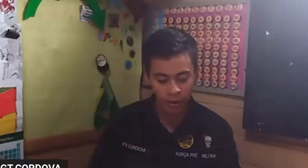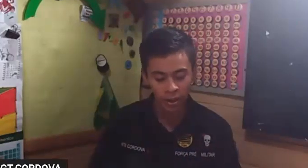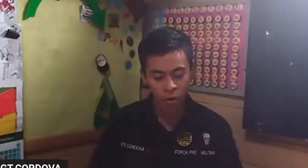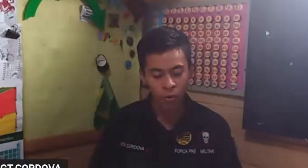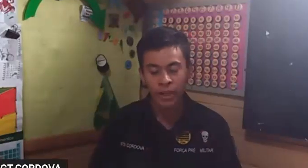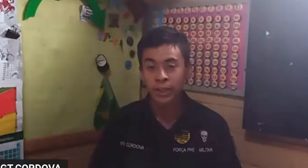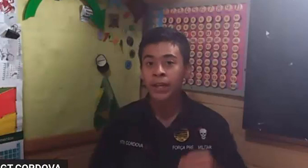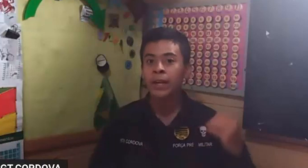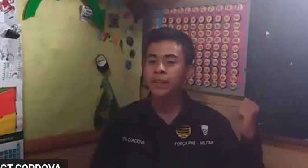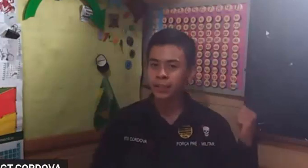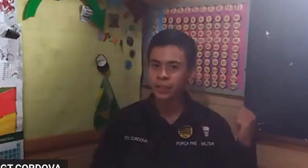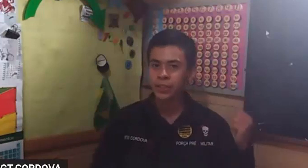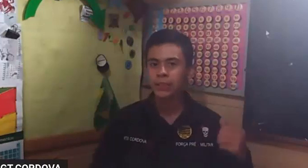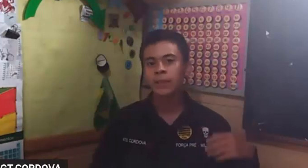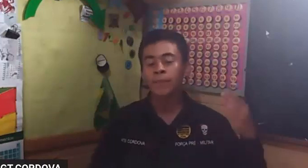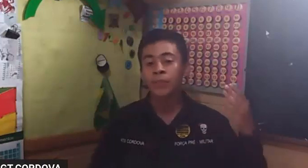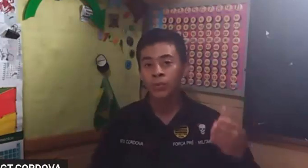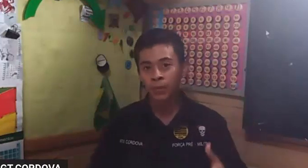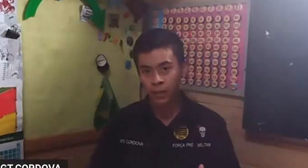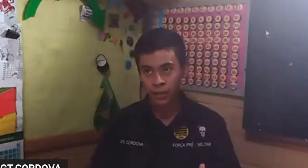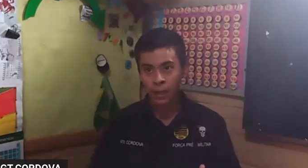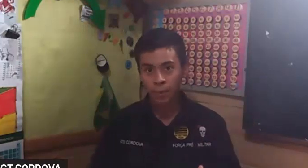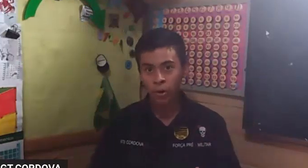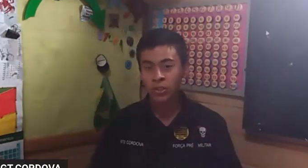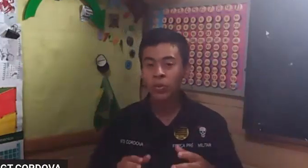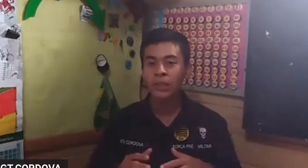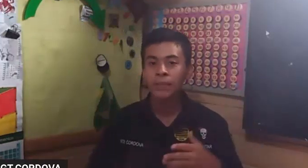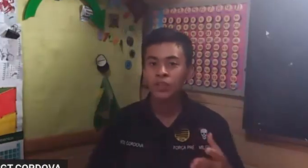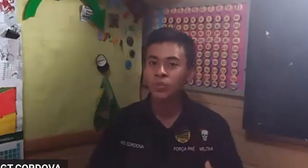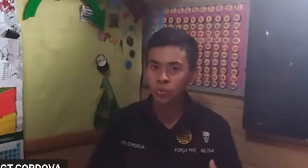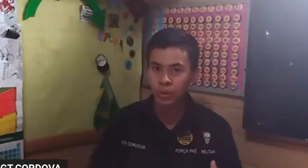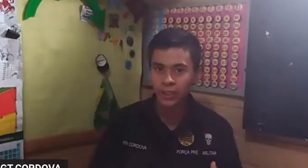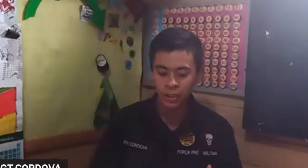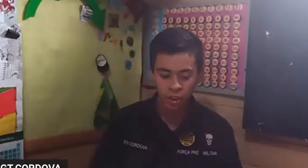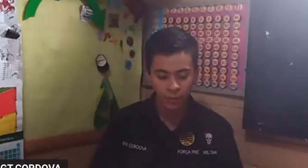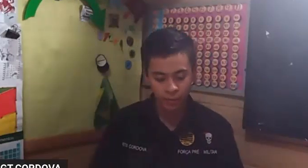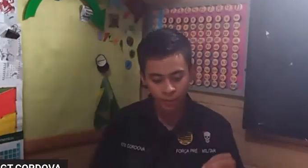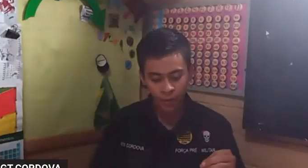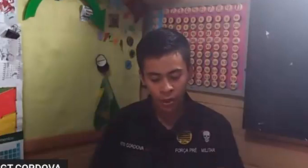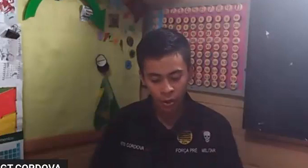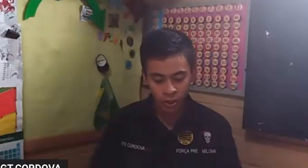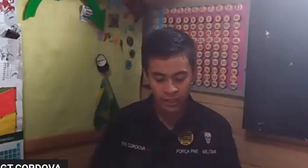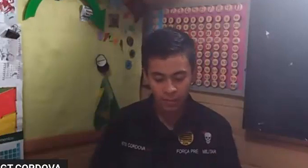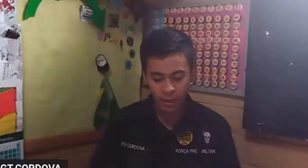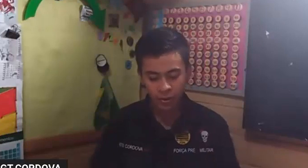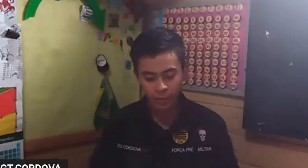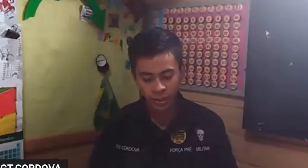podem ocorrer antes, depois ou até mesmo durante o nascimento da